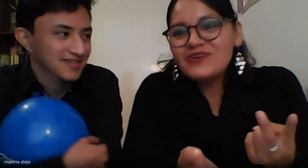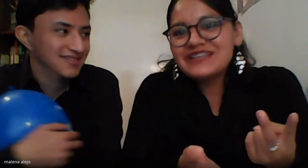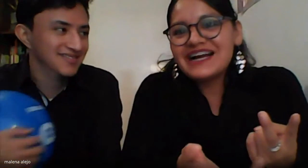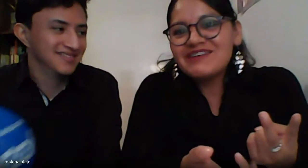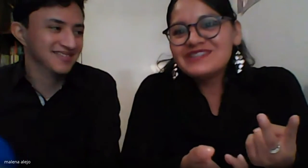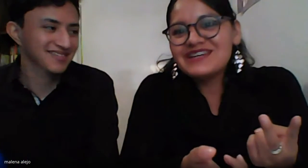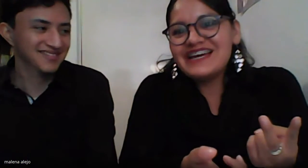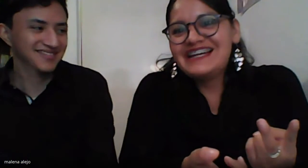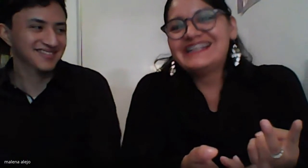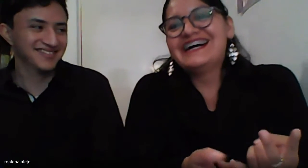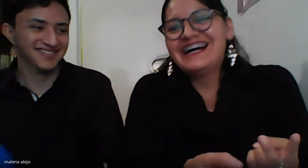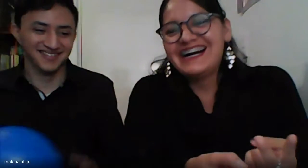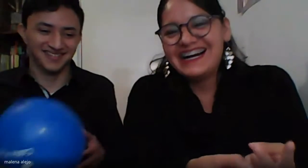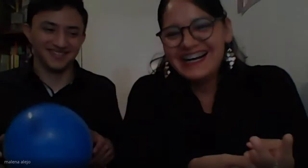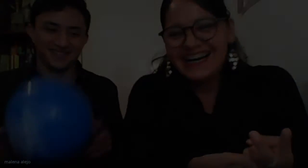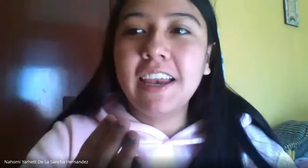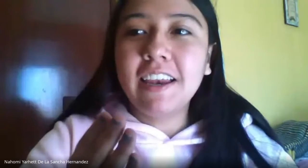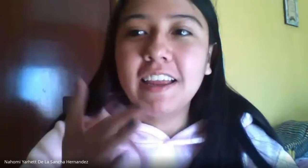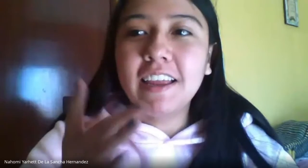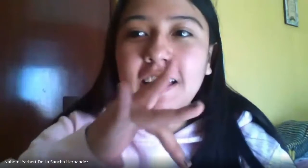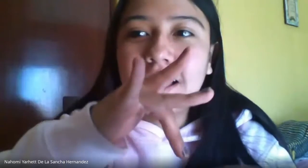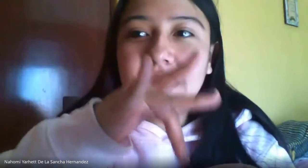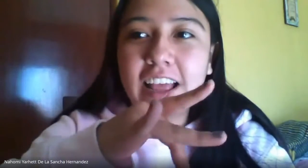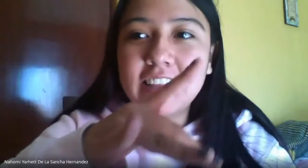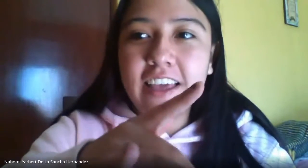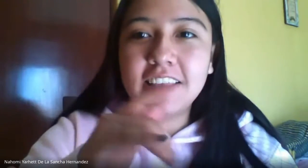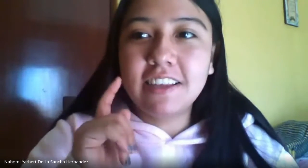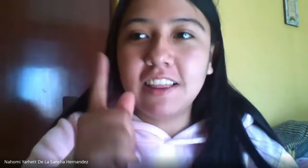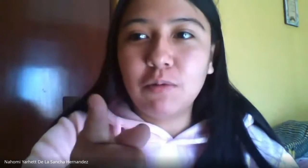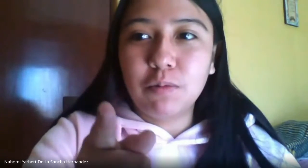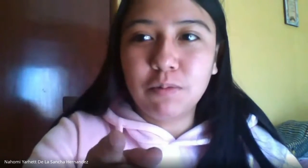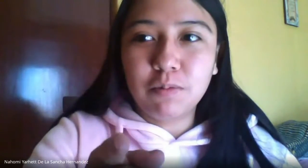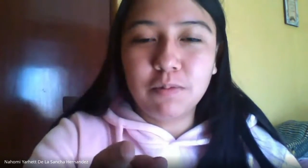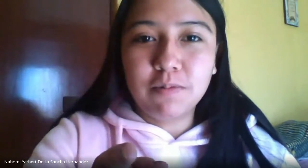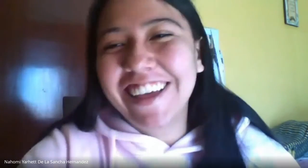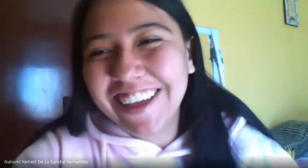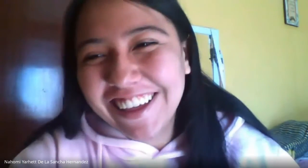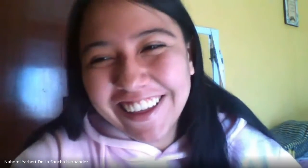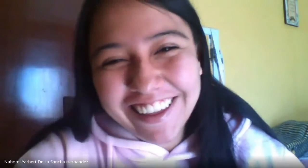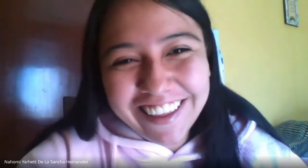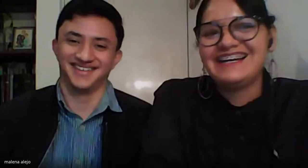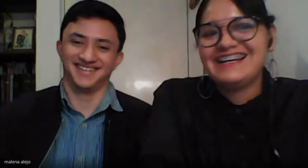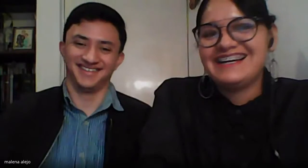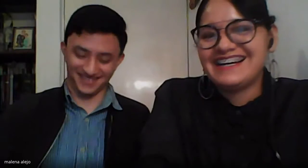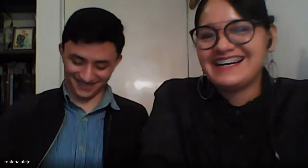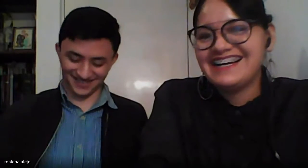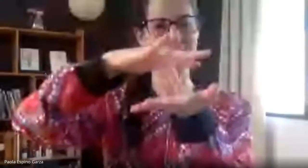Los acabamos de ver. Es decir, un sordo va a percibir en símbolos o en